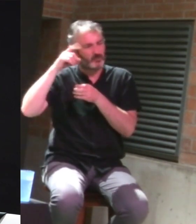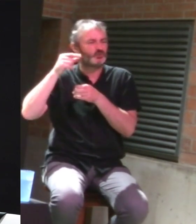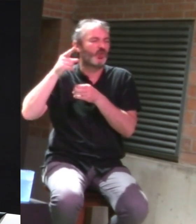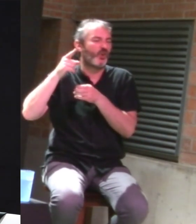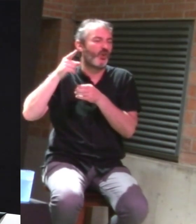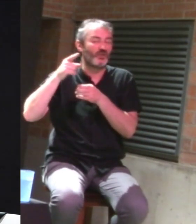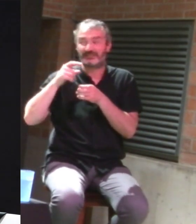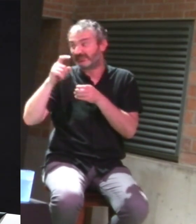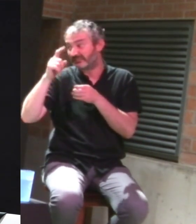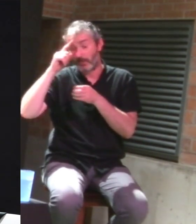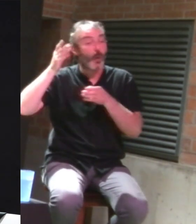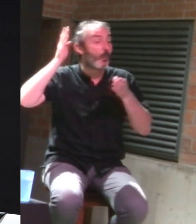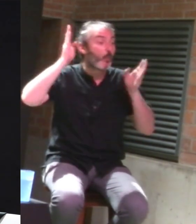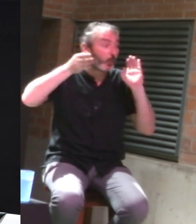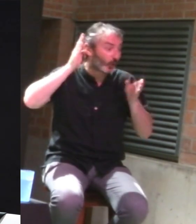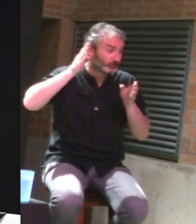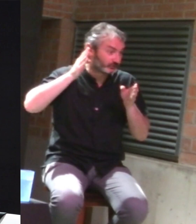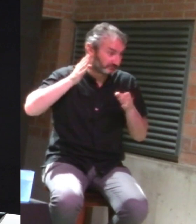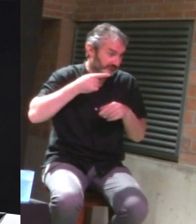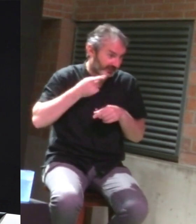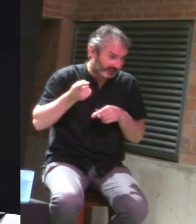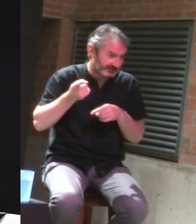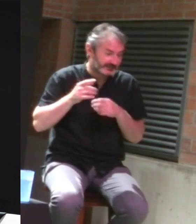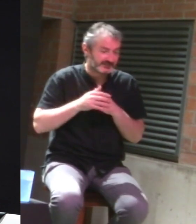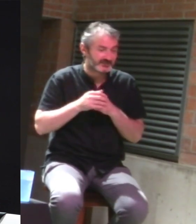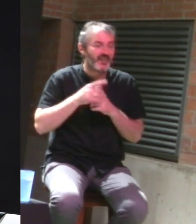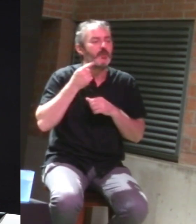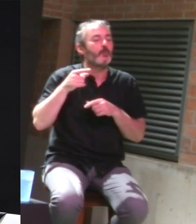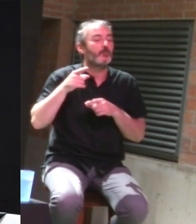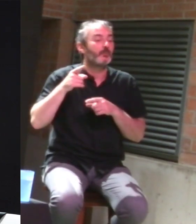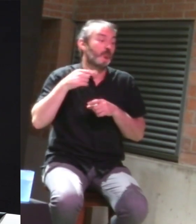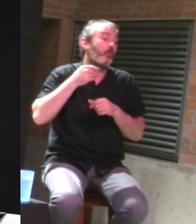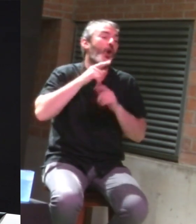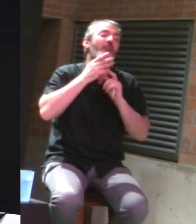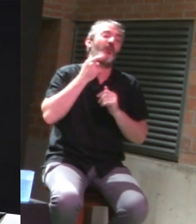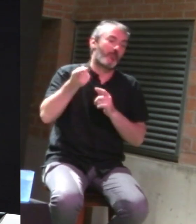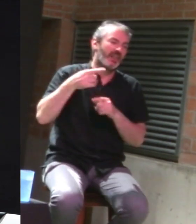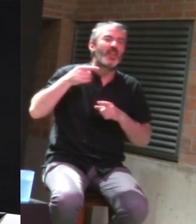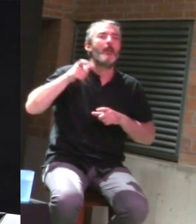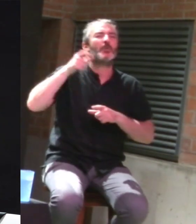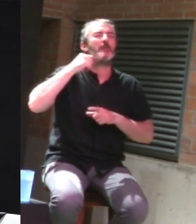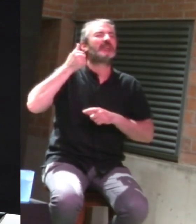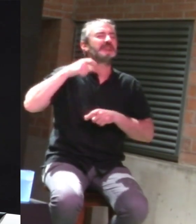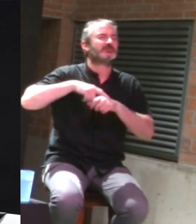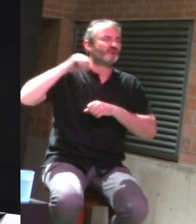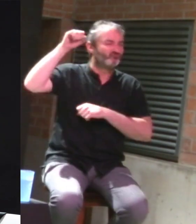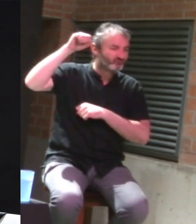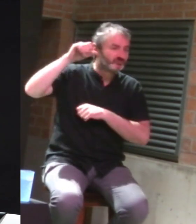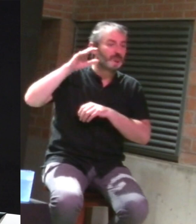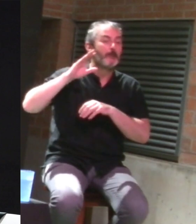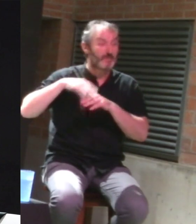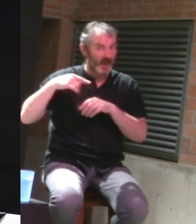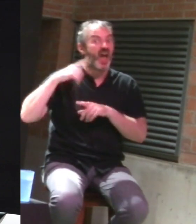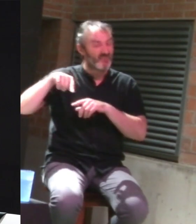mal vist, amb Barrucs, però és innegable que tenia una base social tan bèstia com per aconseguir alcaldies a Barcelona,